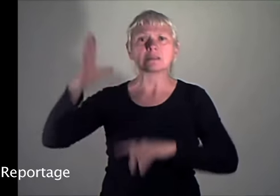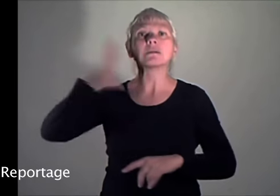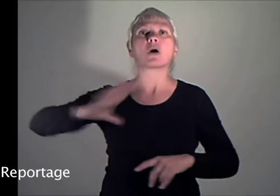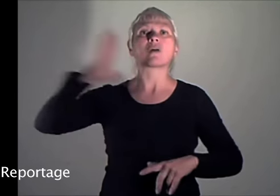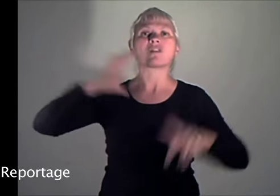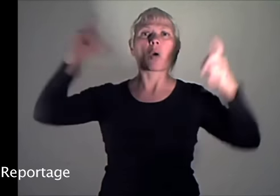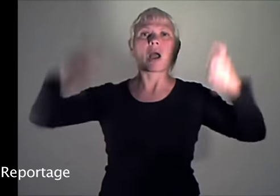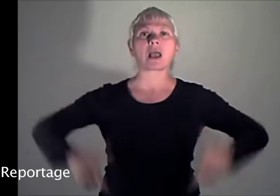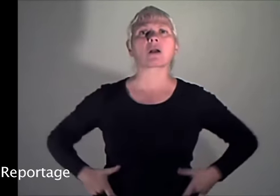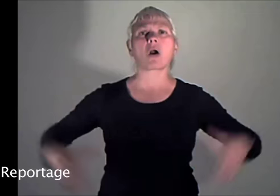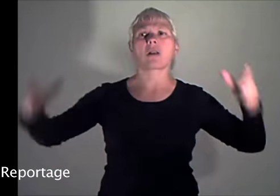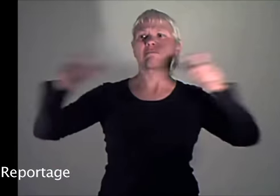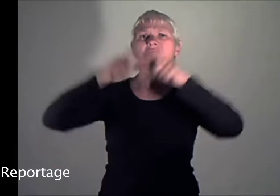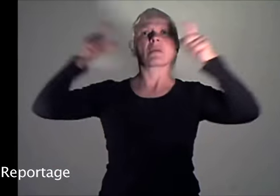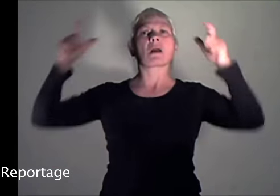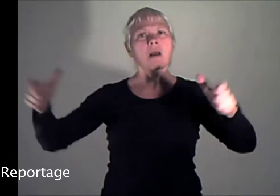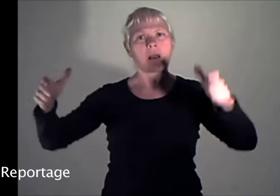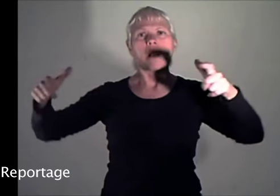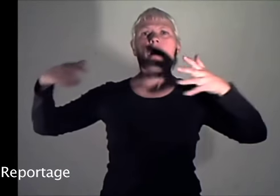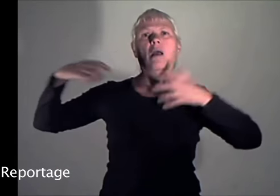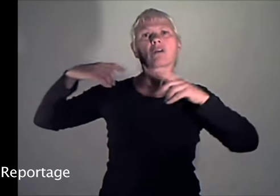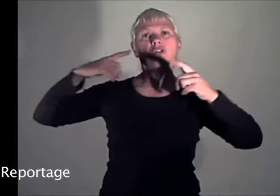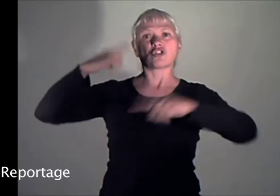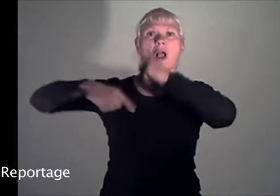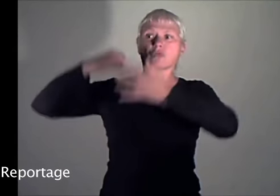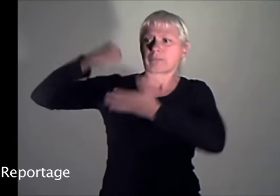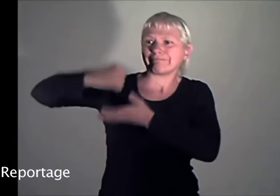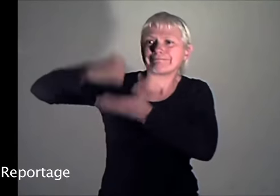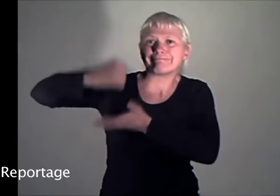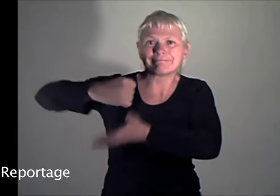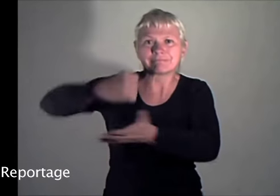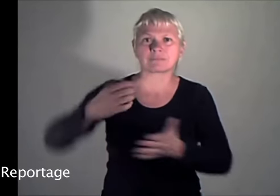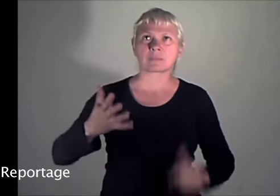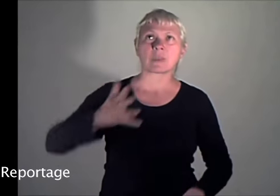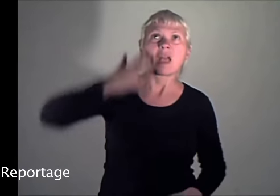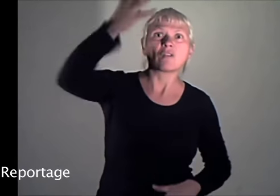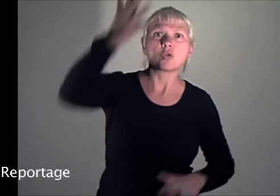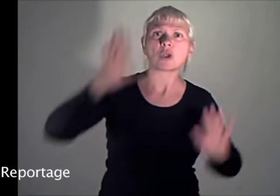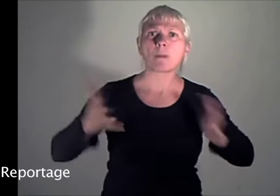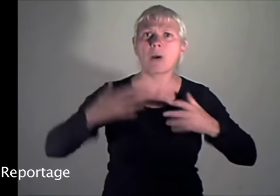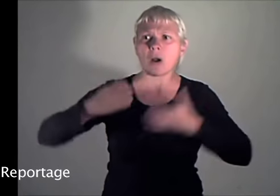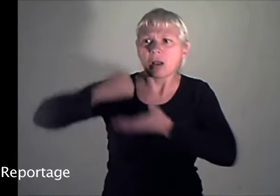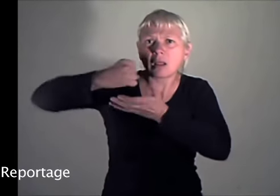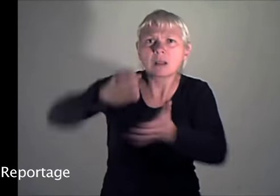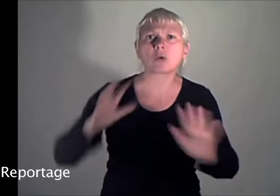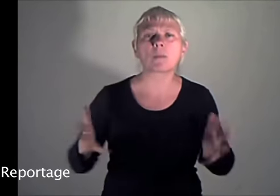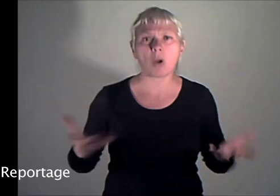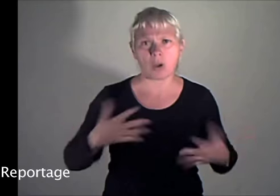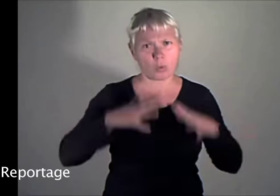de la langue des signes, avant, il était dans les écoles. Il se diffusait comme ça. Mais à l'avenir, ça va être comment, quoi? C'est vraiment une grosse question.